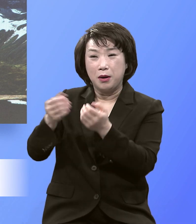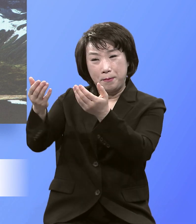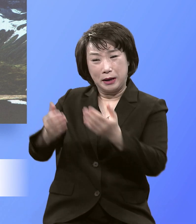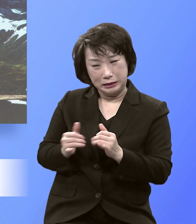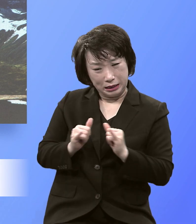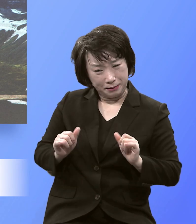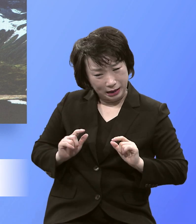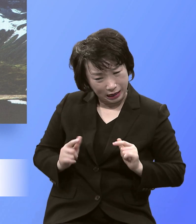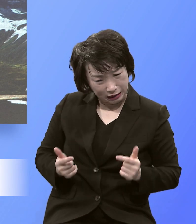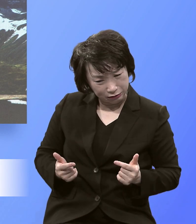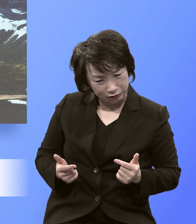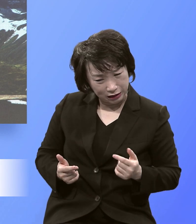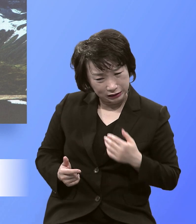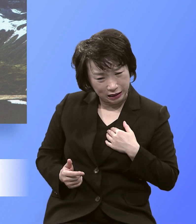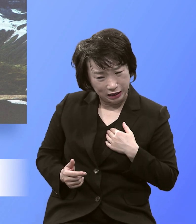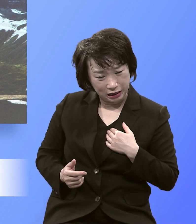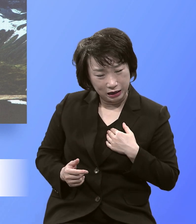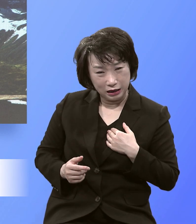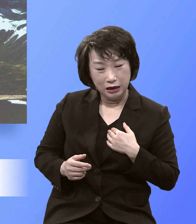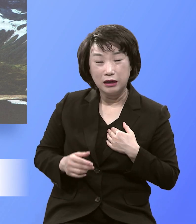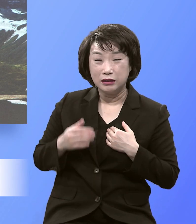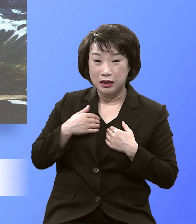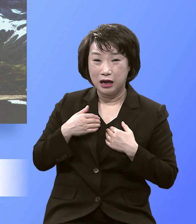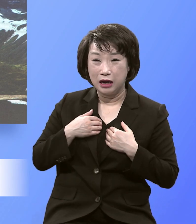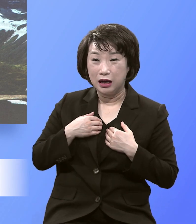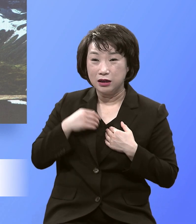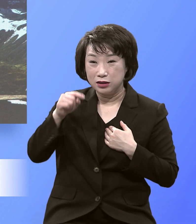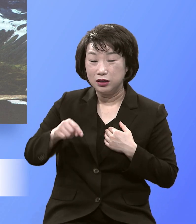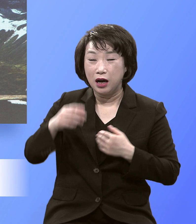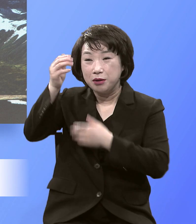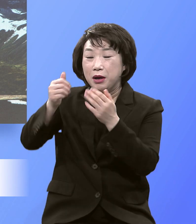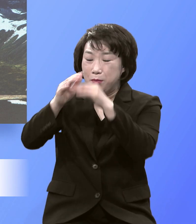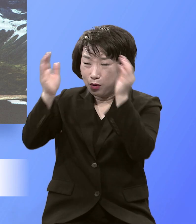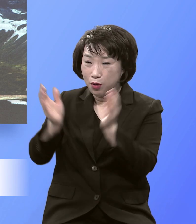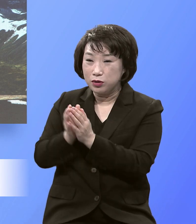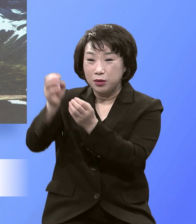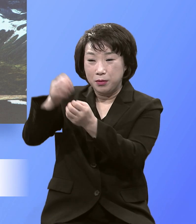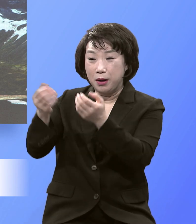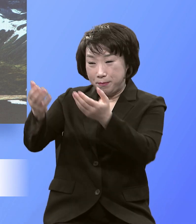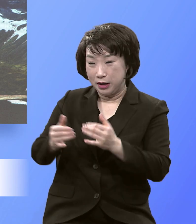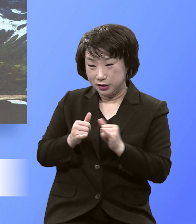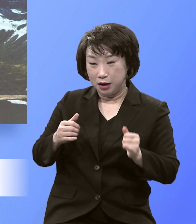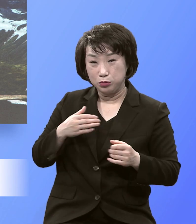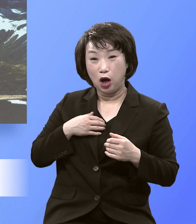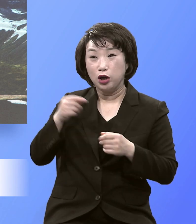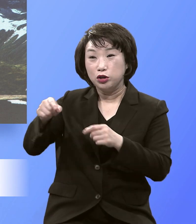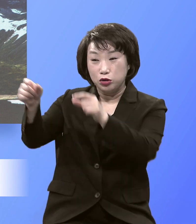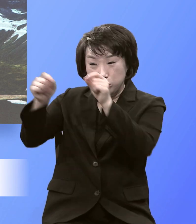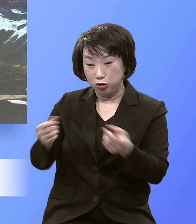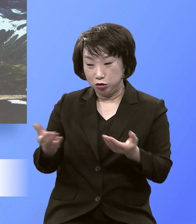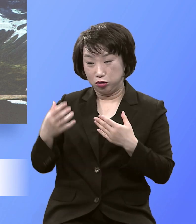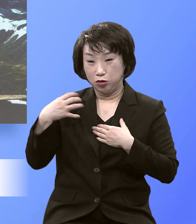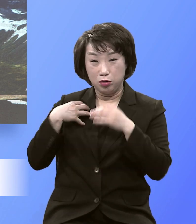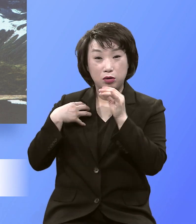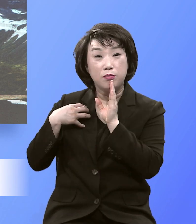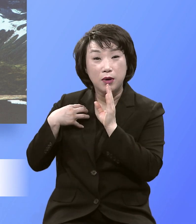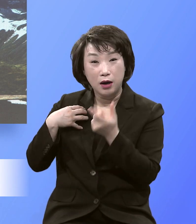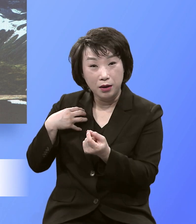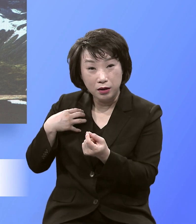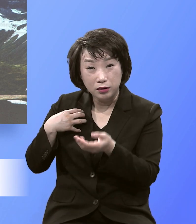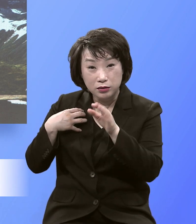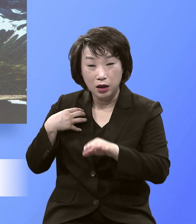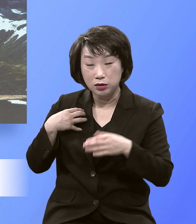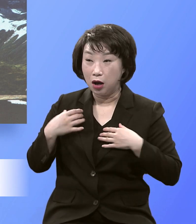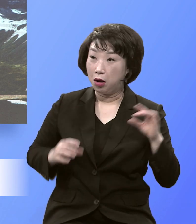아니구나. 상속자라는 반드시 내가 그 일을 해야 되는데 안 하는 걸 보니까 내가